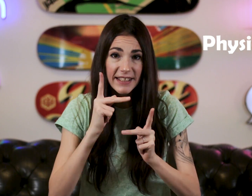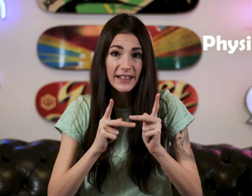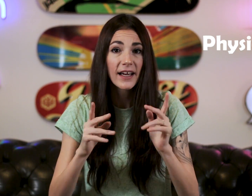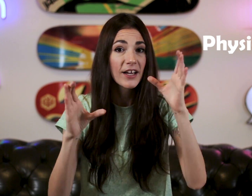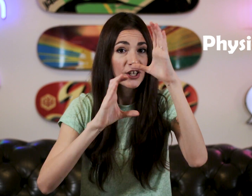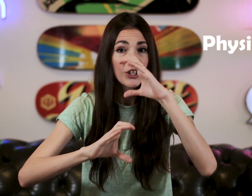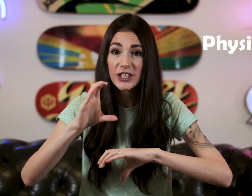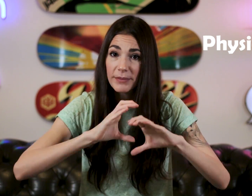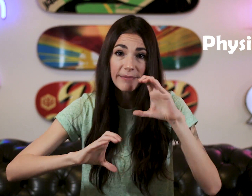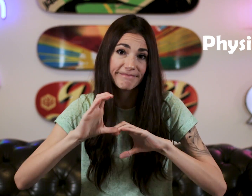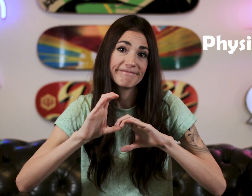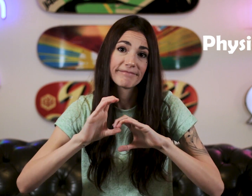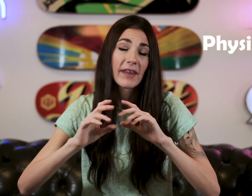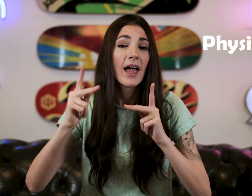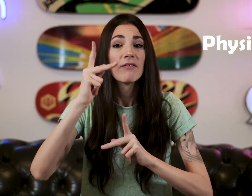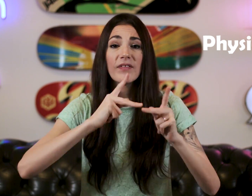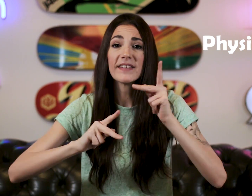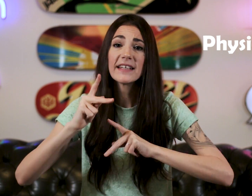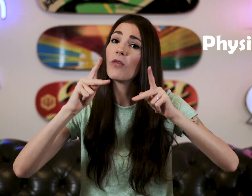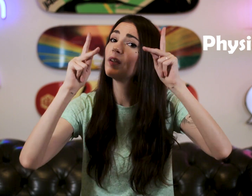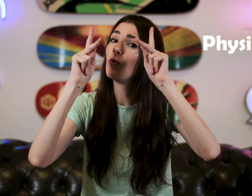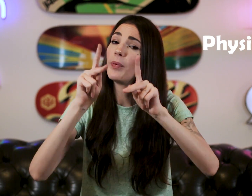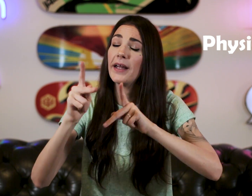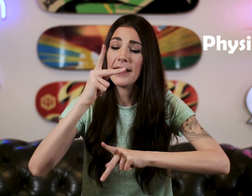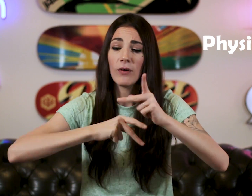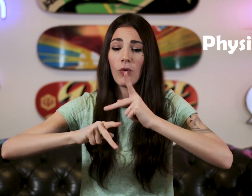physique, chimie. Physique, on fait le P et on